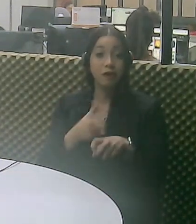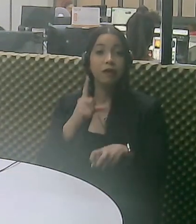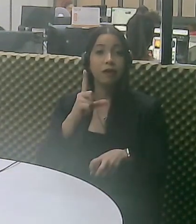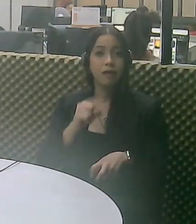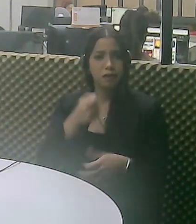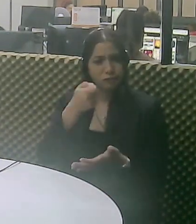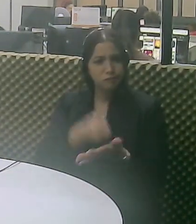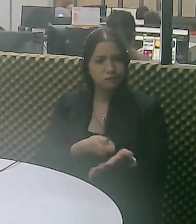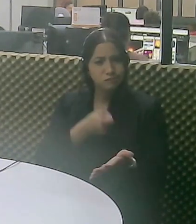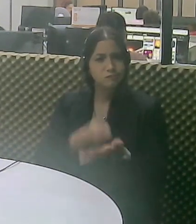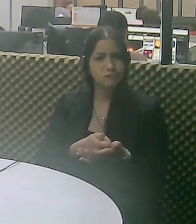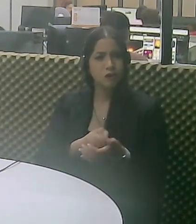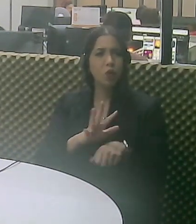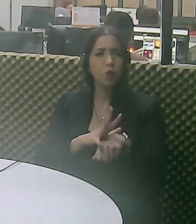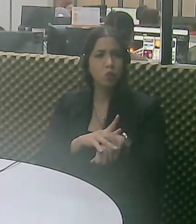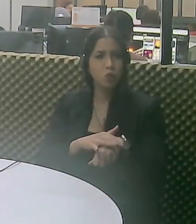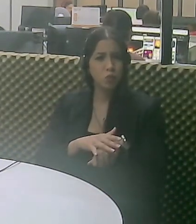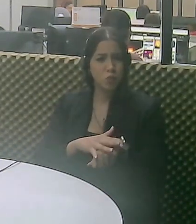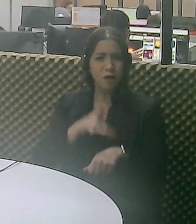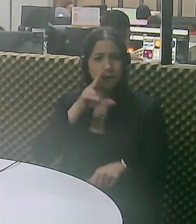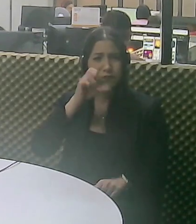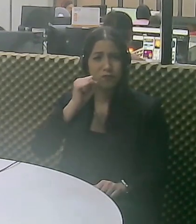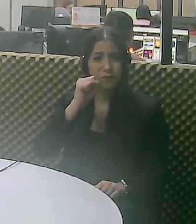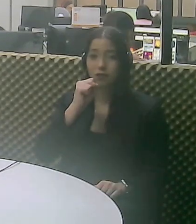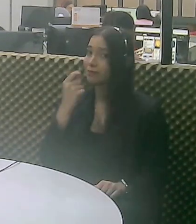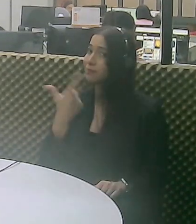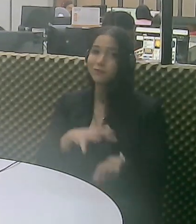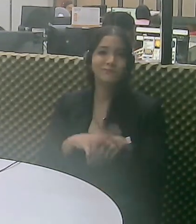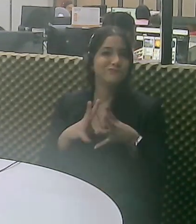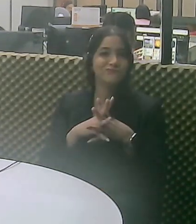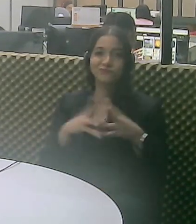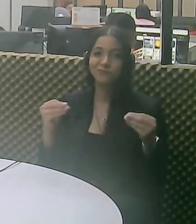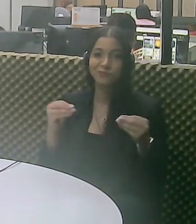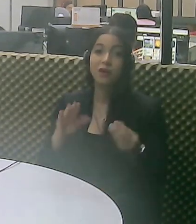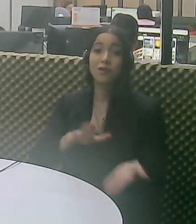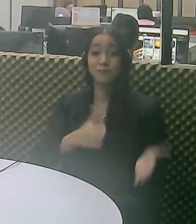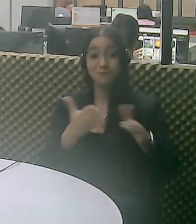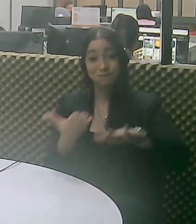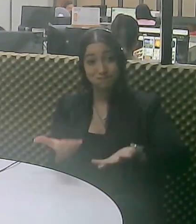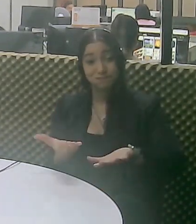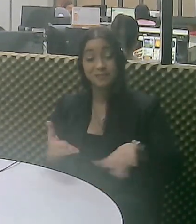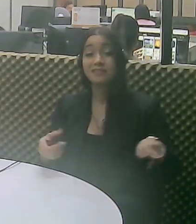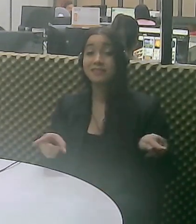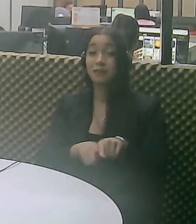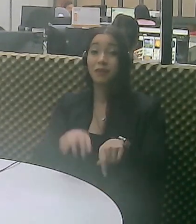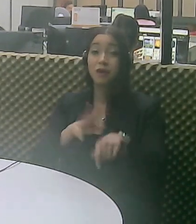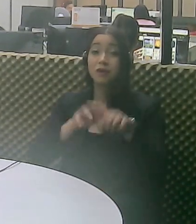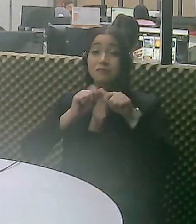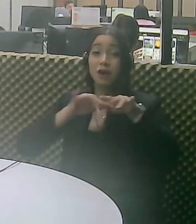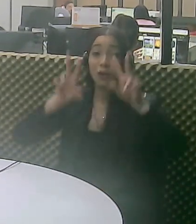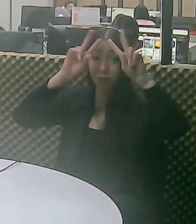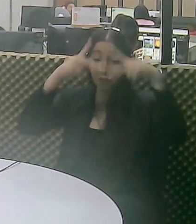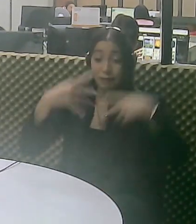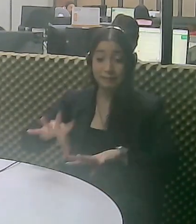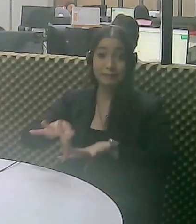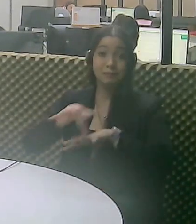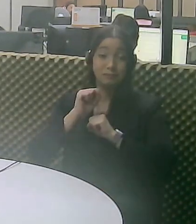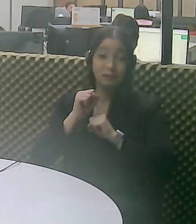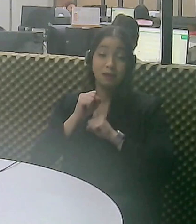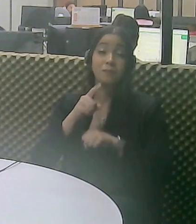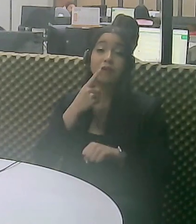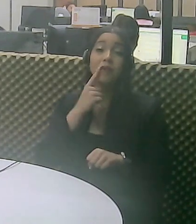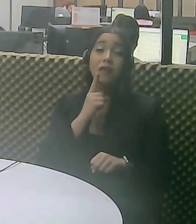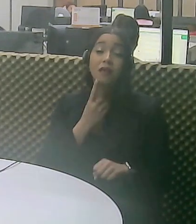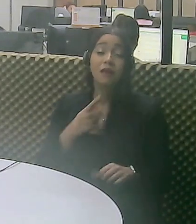para combater a infecção viral aguda que não tem cura, pode levar à morte e é transmitida para o ser humano por meio da saliva